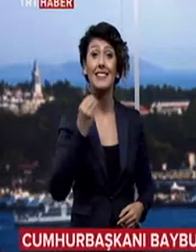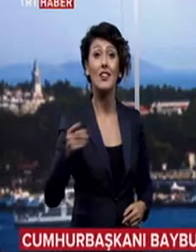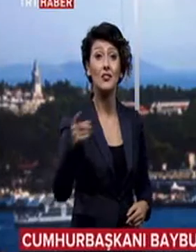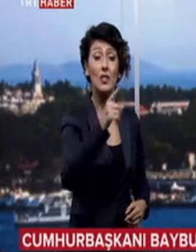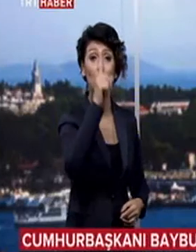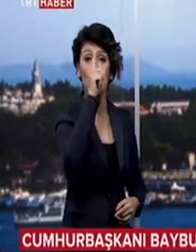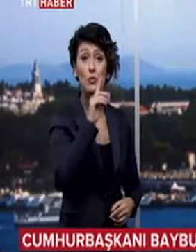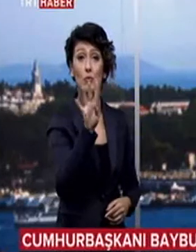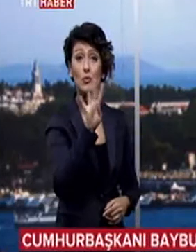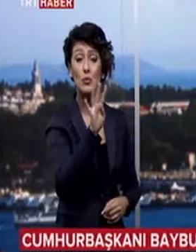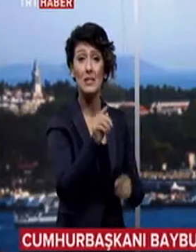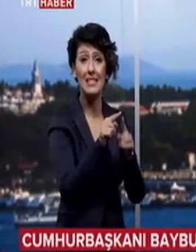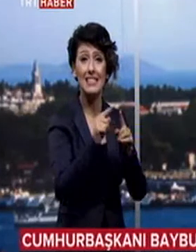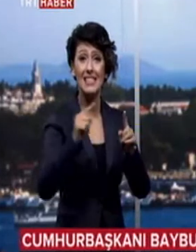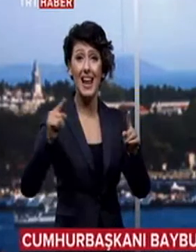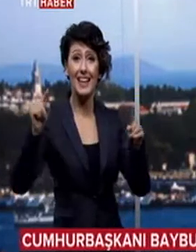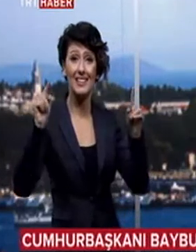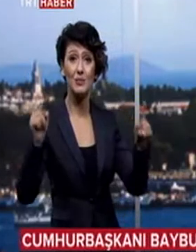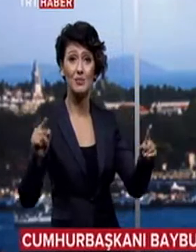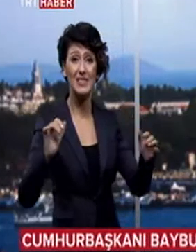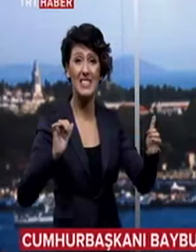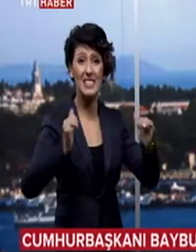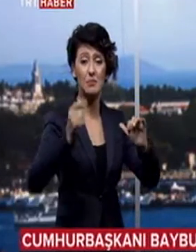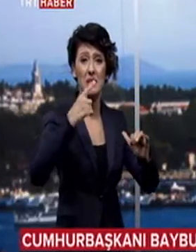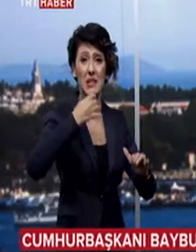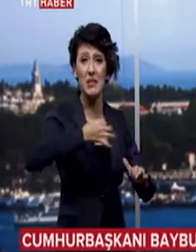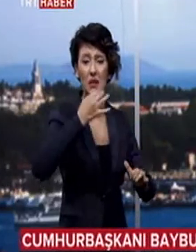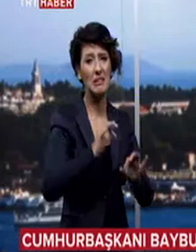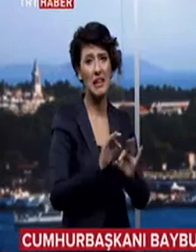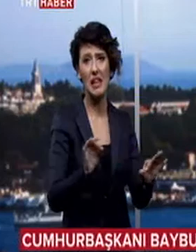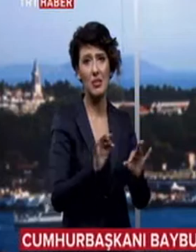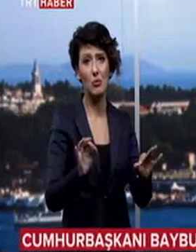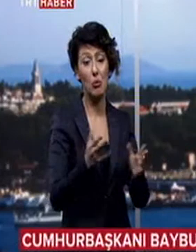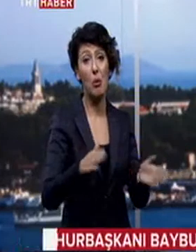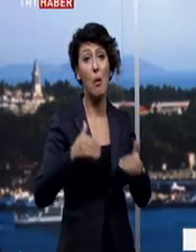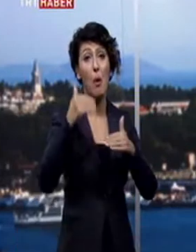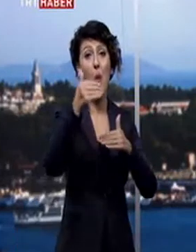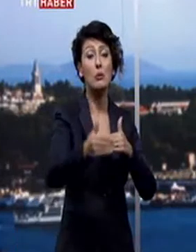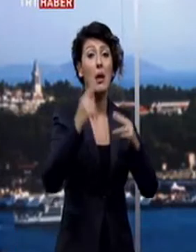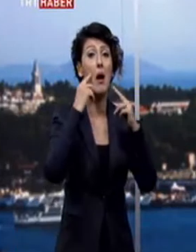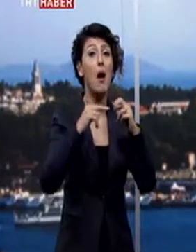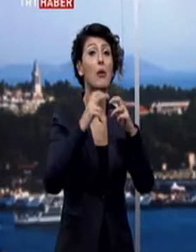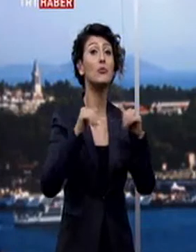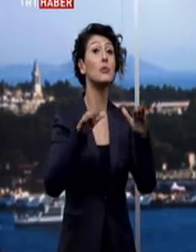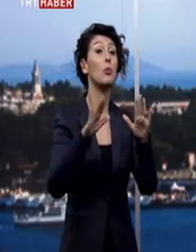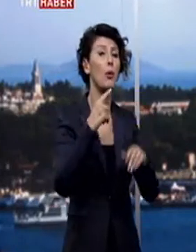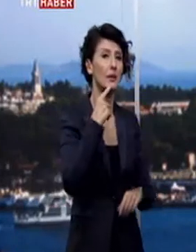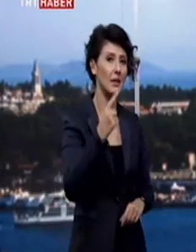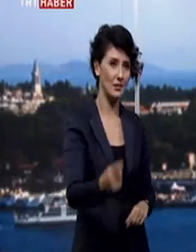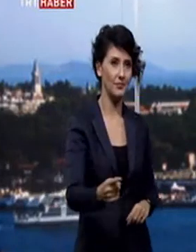Cumhurbaşkanı, gençlerimiz 140 karaktere sığdırılmış bir ifadeyle yetiniyor, ötesini araştırmıyor,